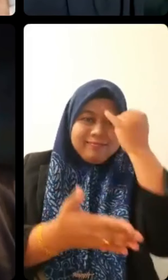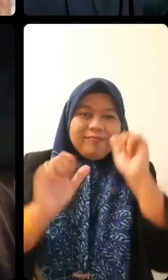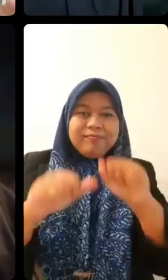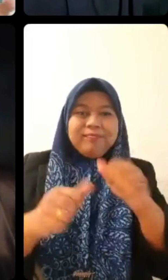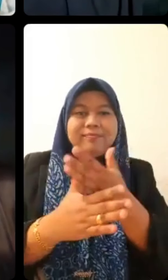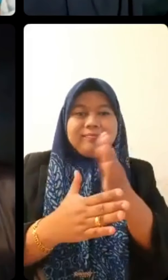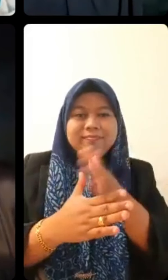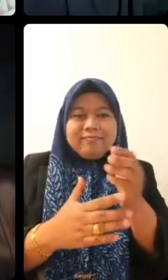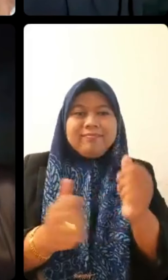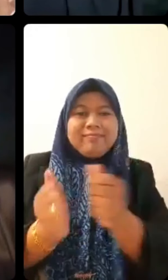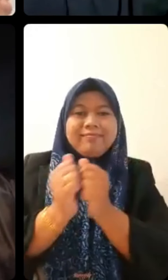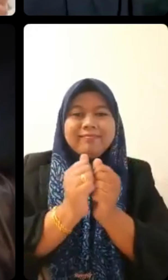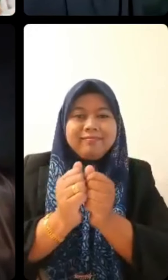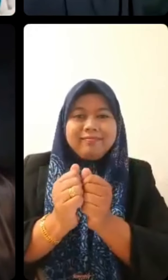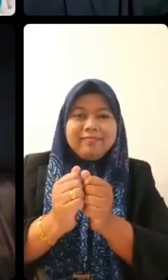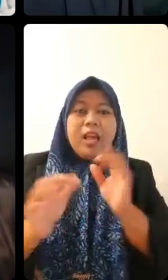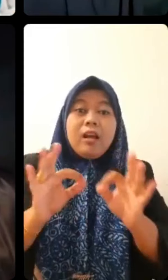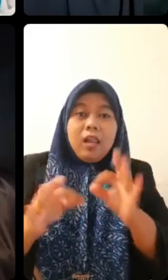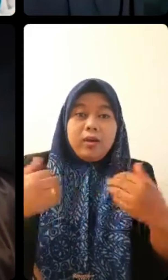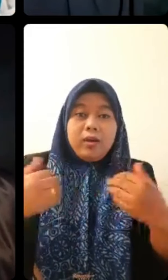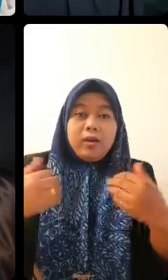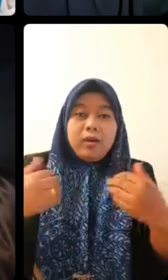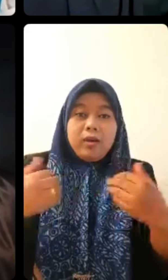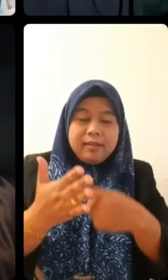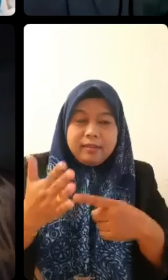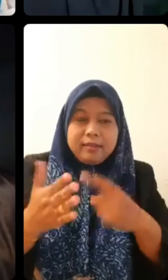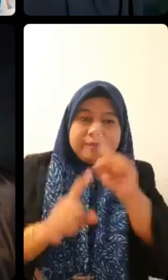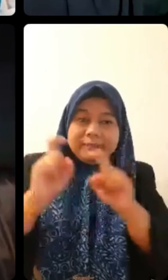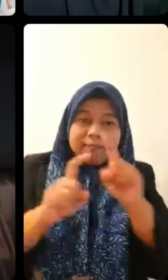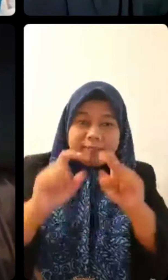ada soalan, boleh ajukan soalan tersebut.